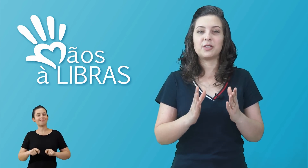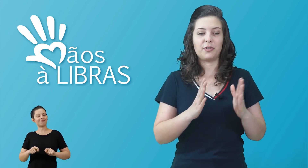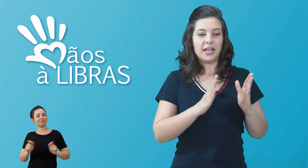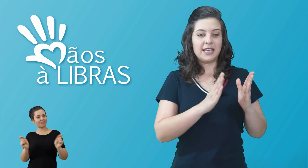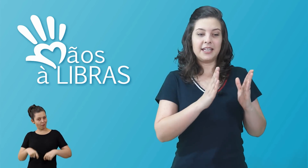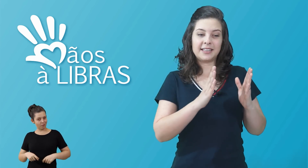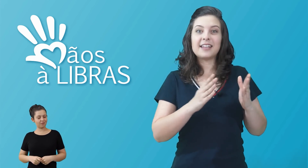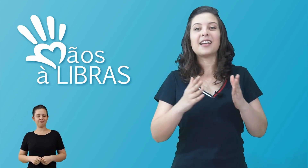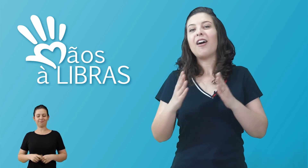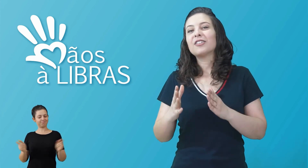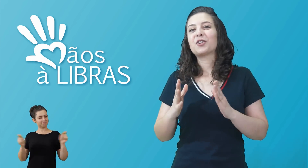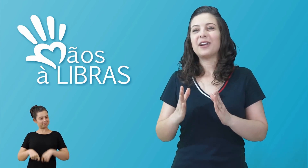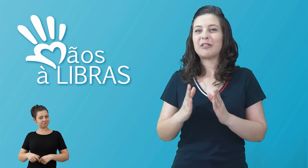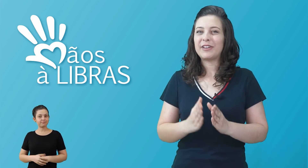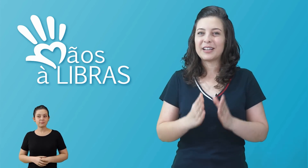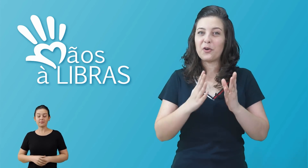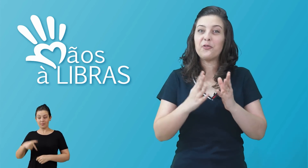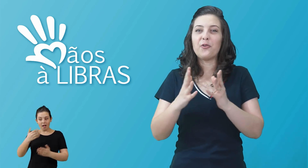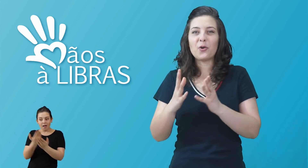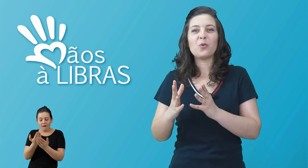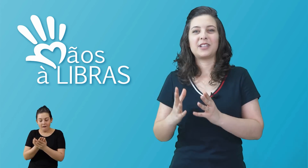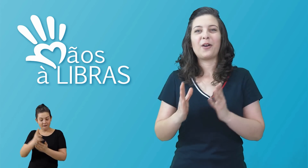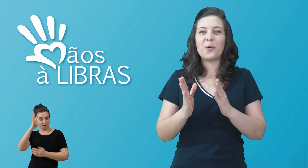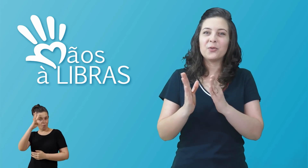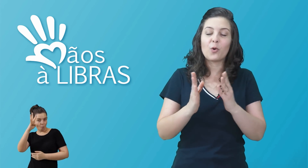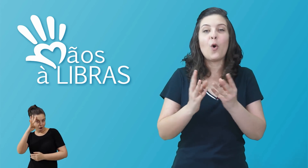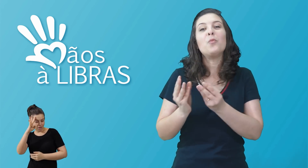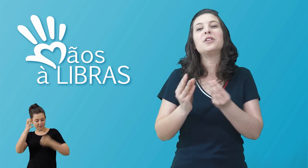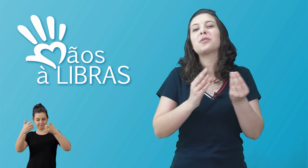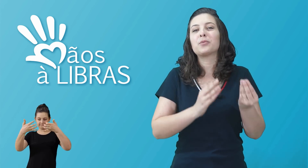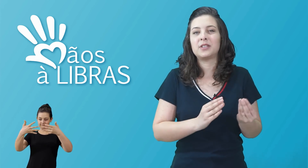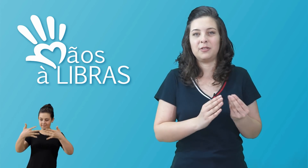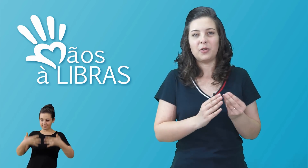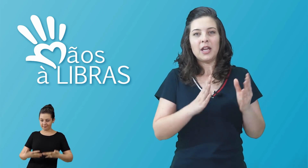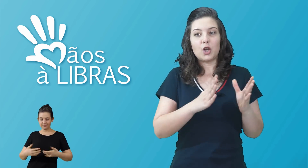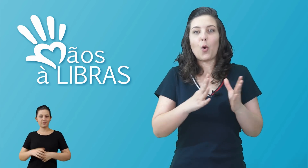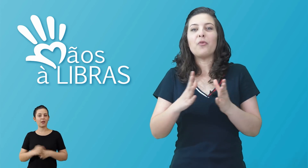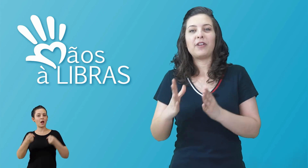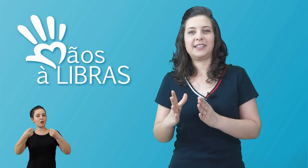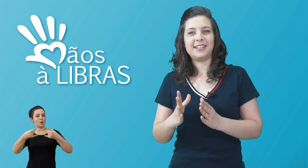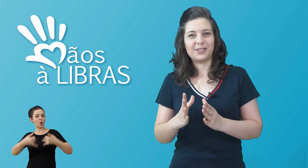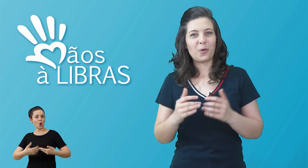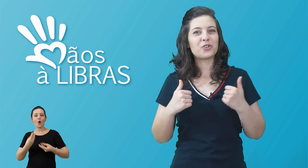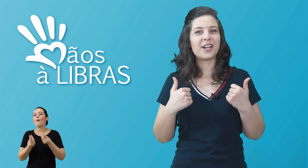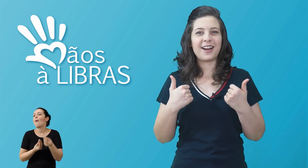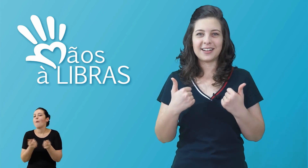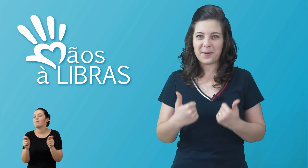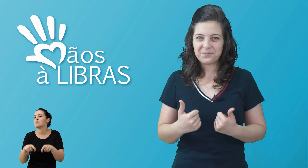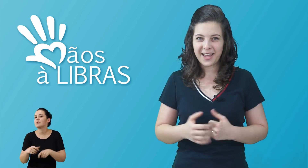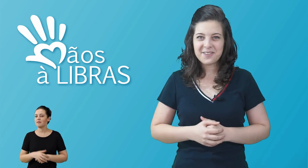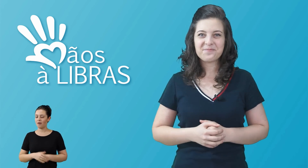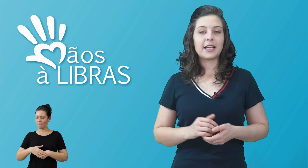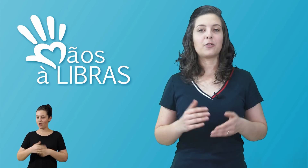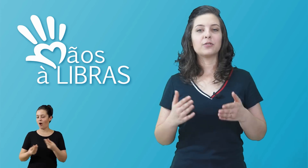é possível. E nessa aula de quarta-feira que eu vou contar como isso é possível e como fazer isso, como chegar